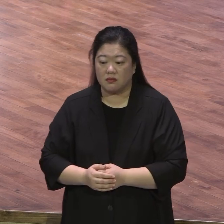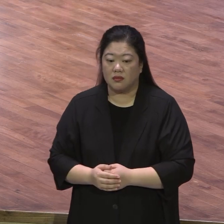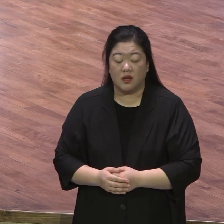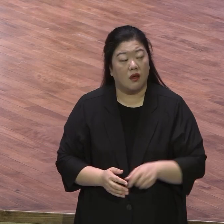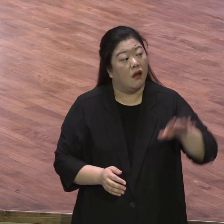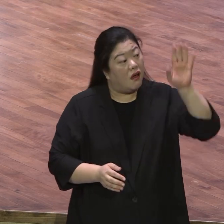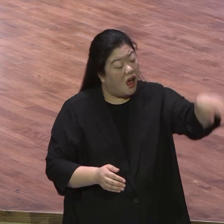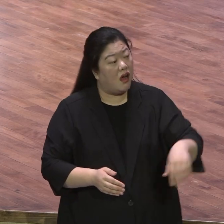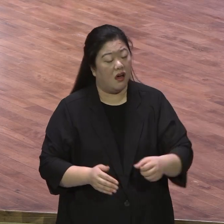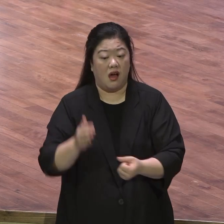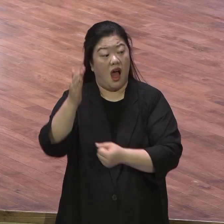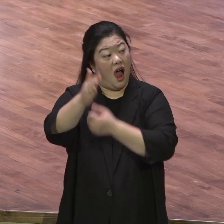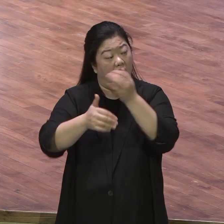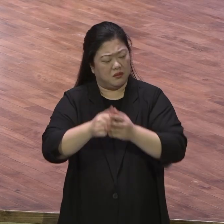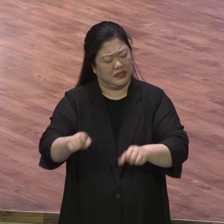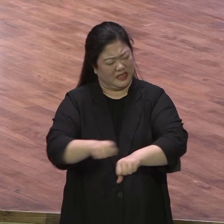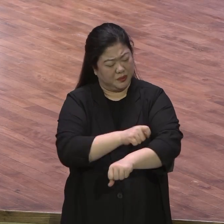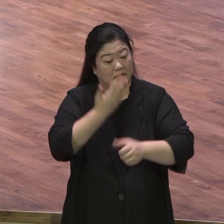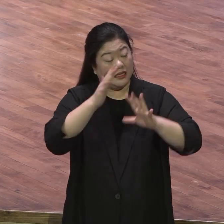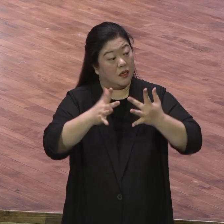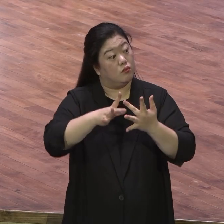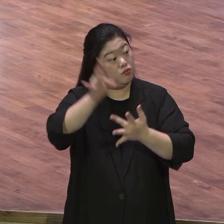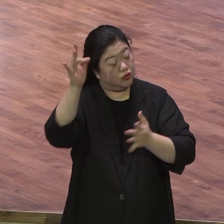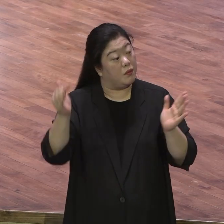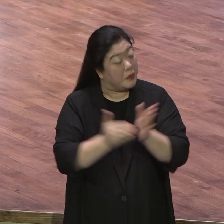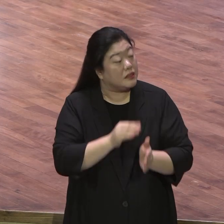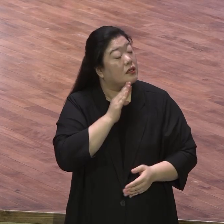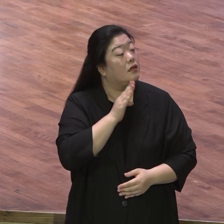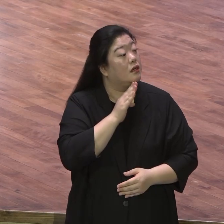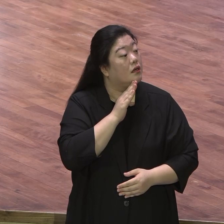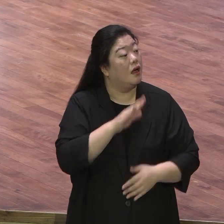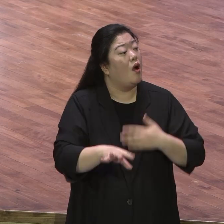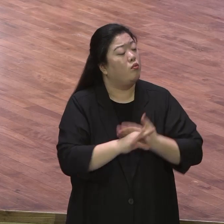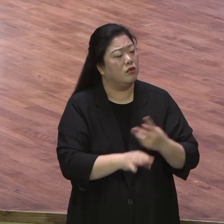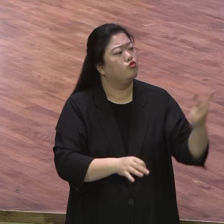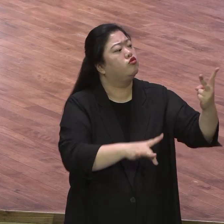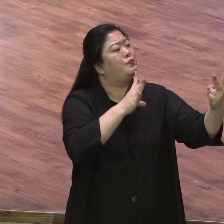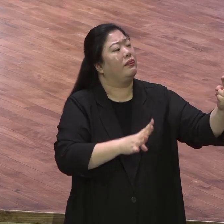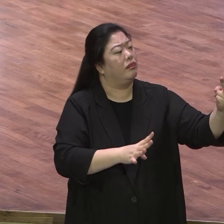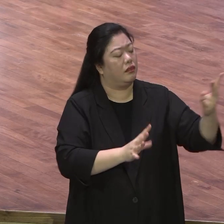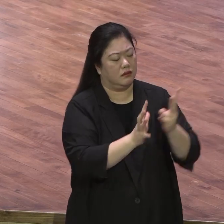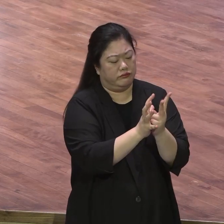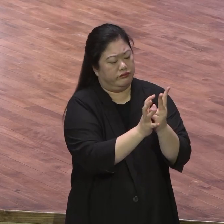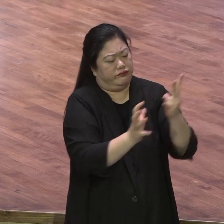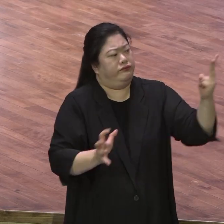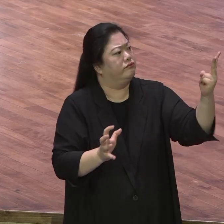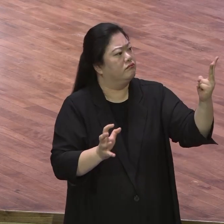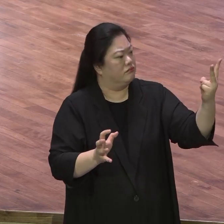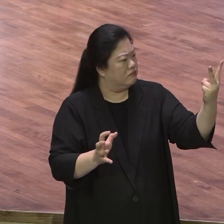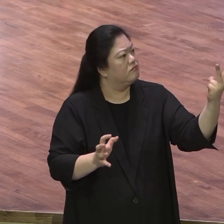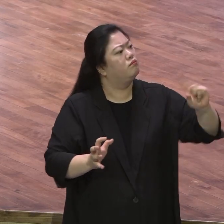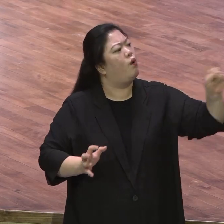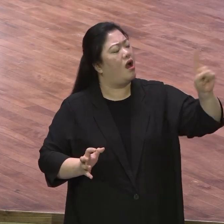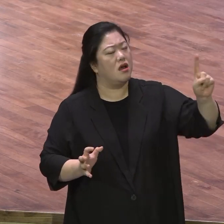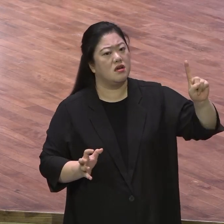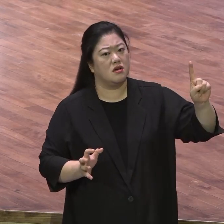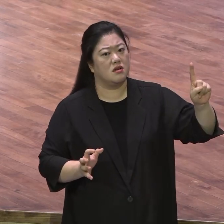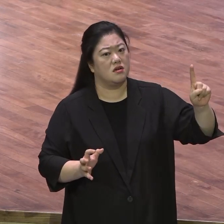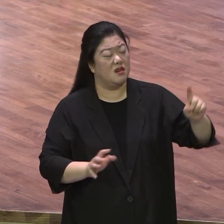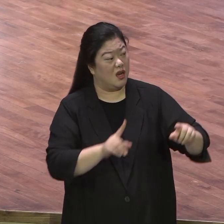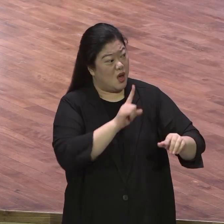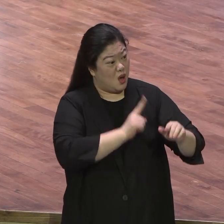됐냐 우리도 하나님 백성이다 맞잖아요 말이 똑같은 존재인데 왜 너희들만 최고